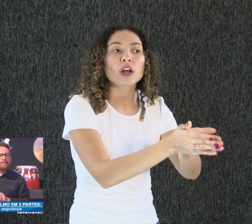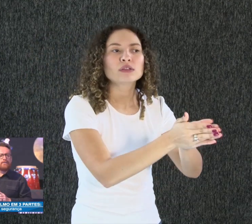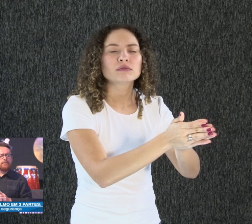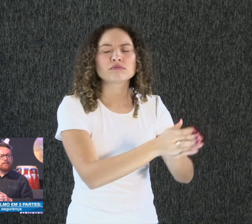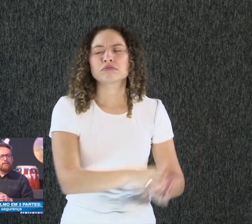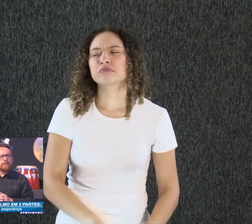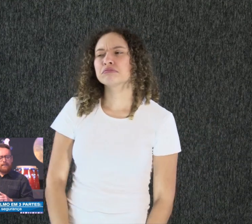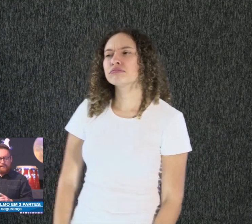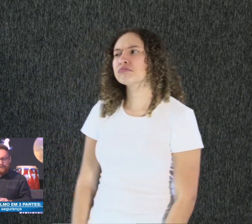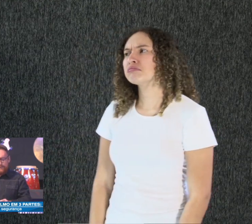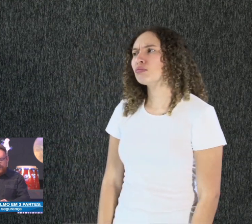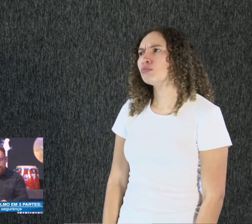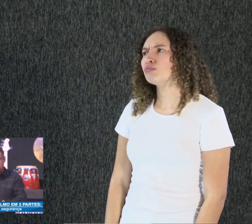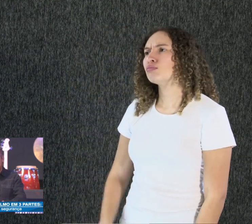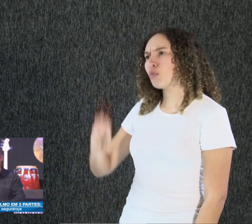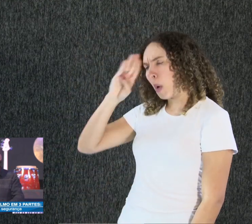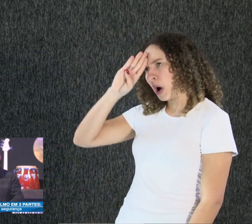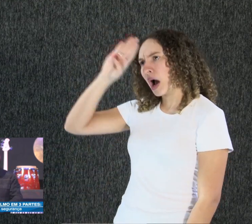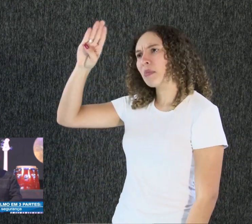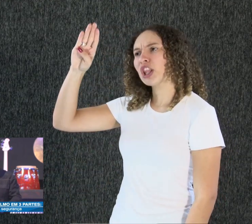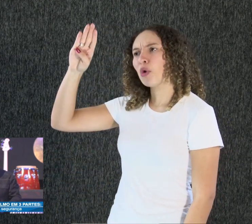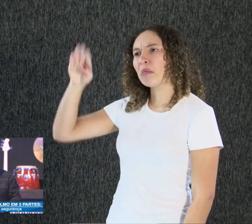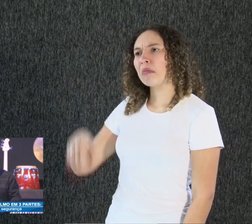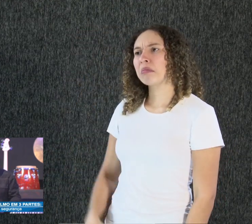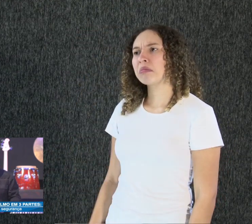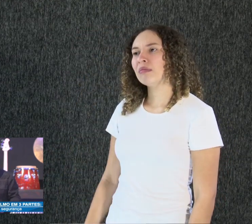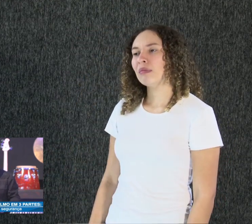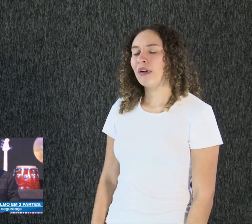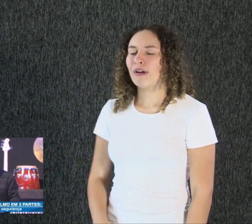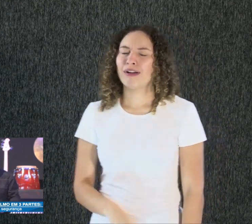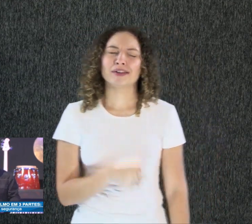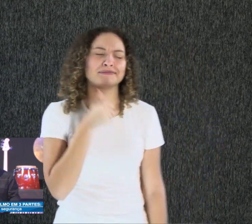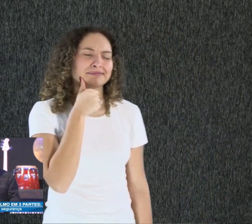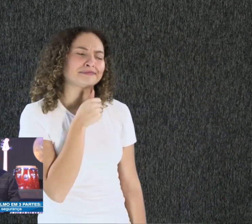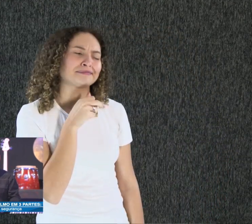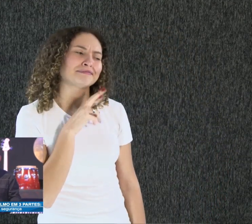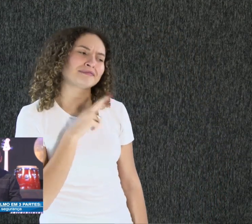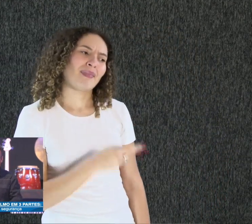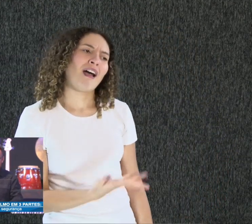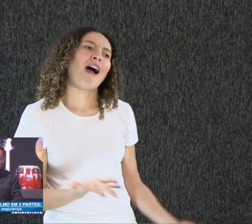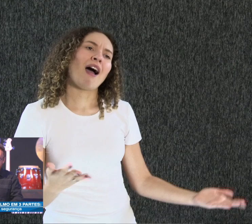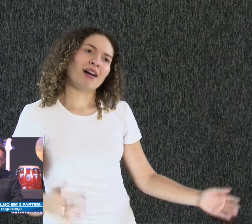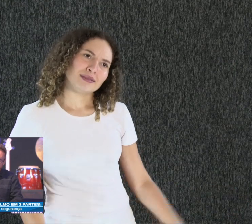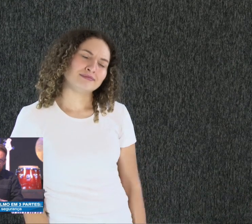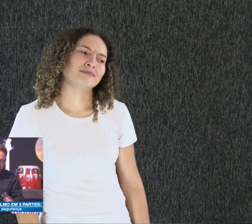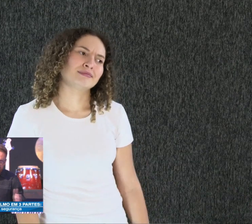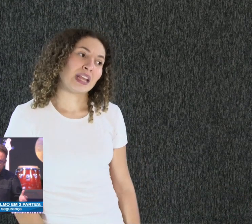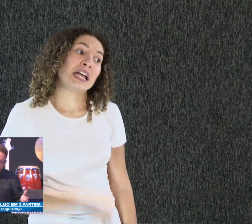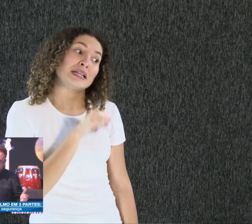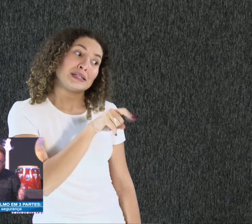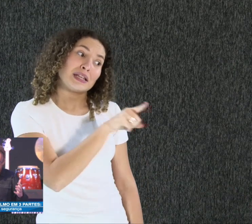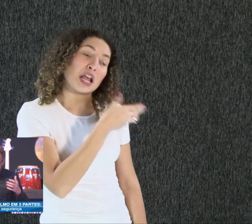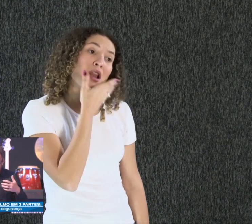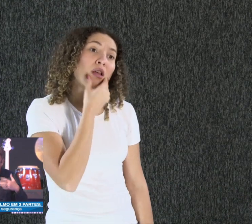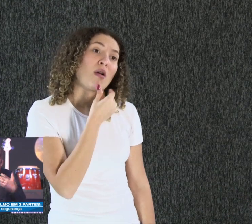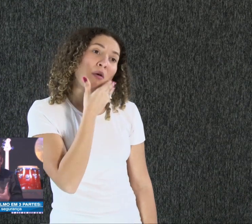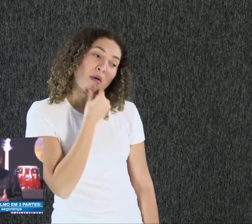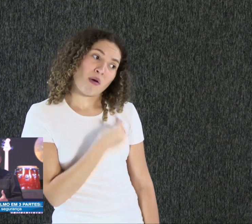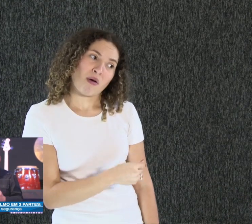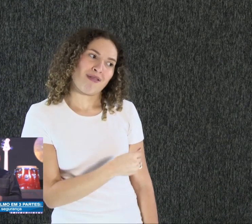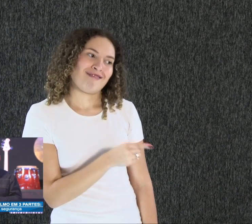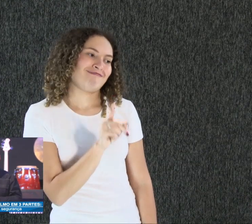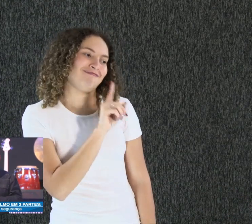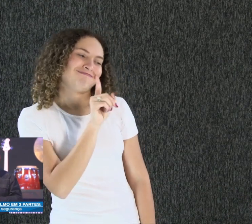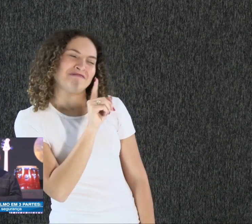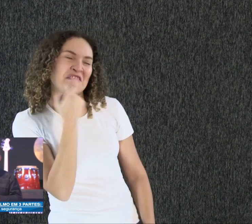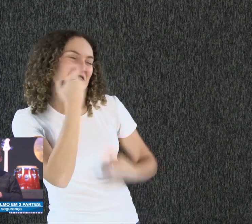marinheiro disse, quem está comandando é o Capitão Platt. E aí ela respondeu, se é o Capitão Platt que está